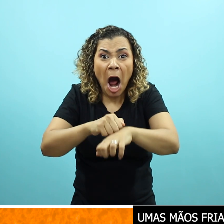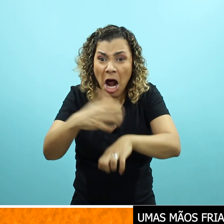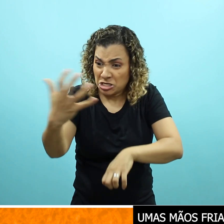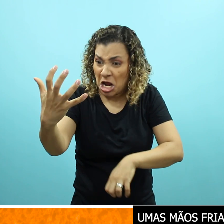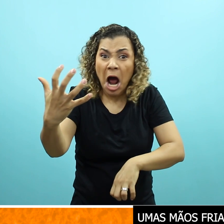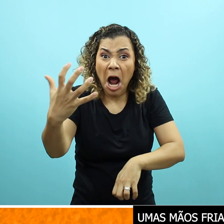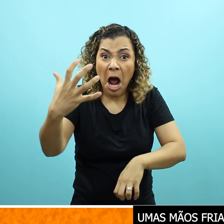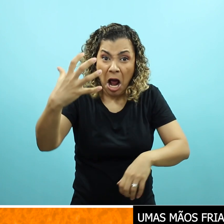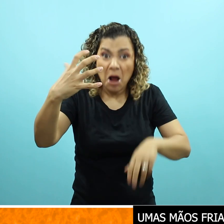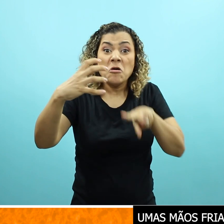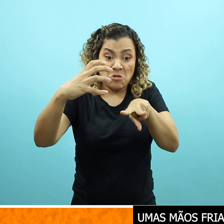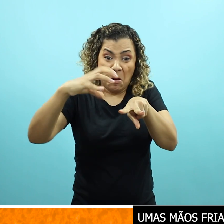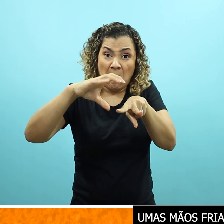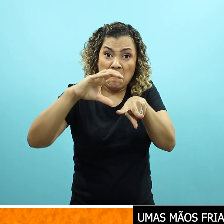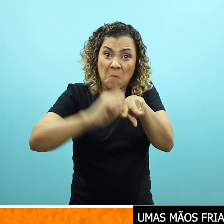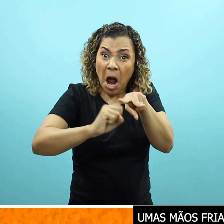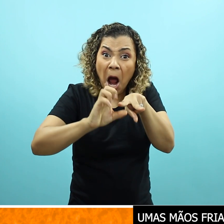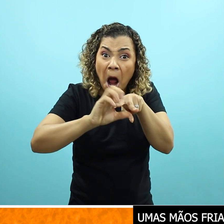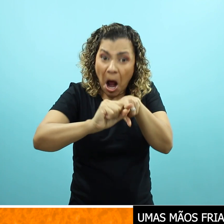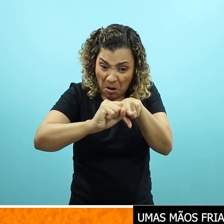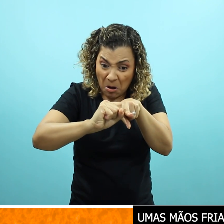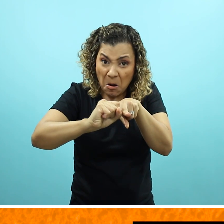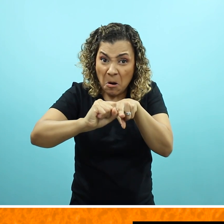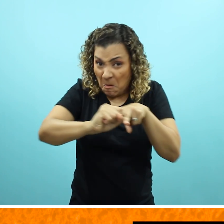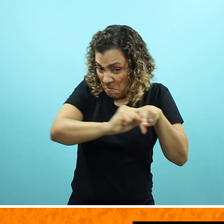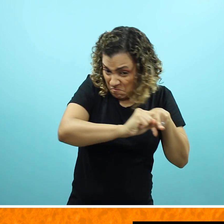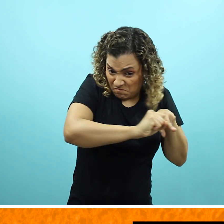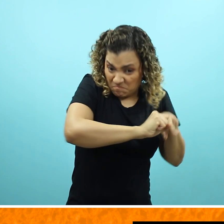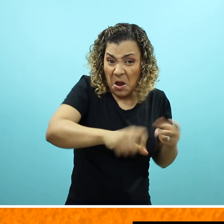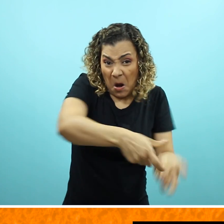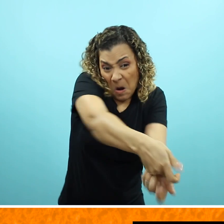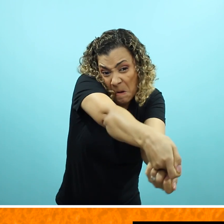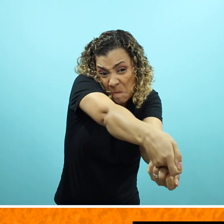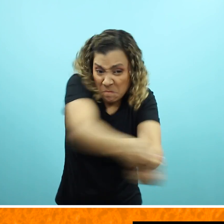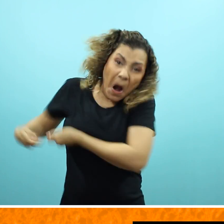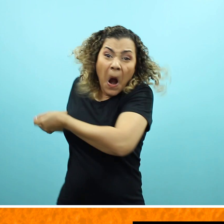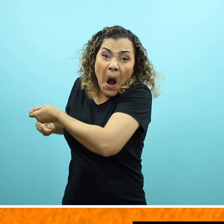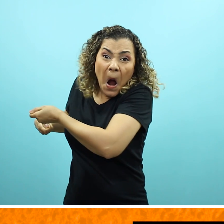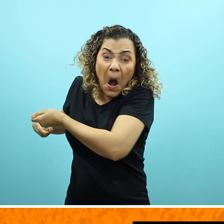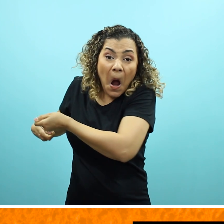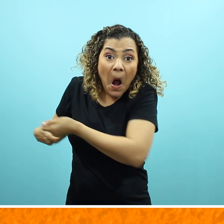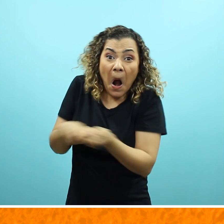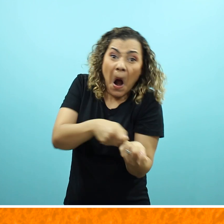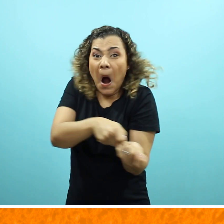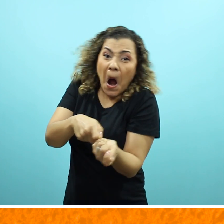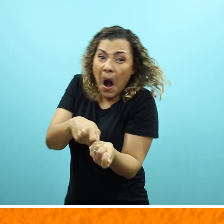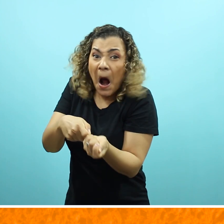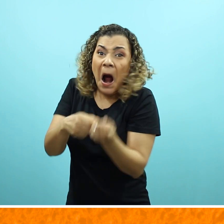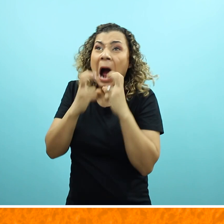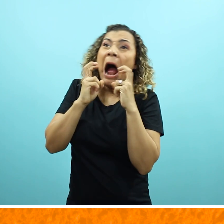frias e ossudas puxarem-na pelas pernas e arrastarem-na gritando: